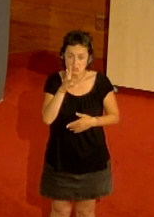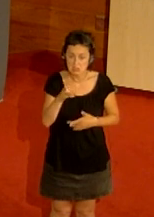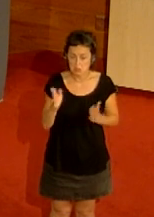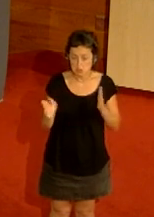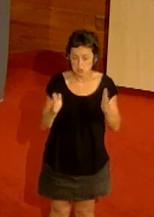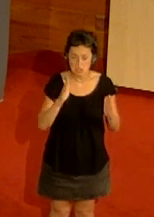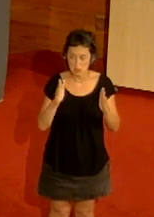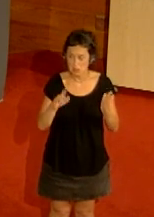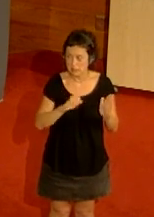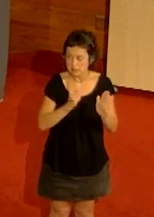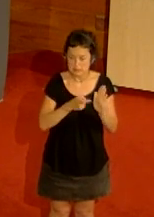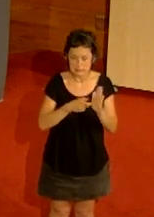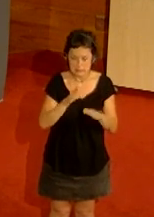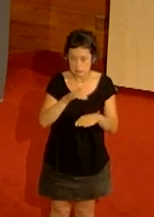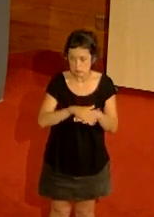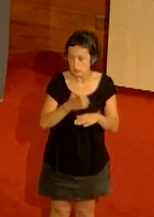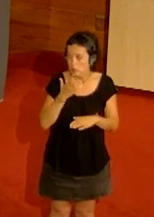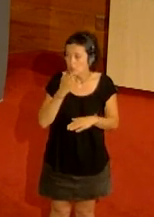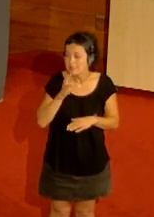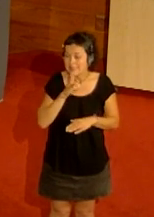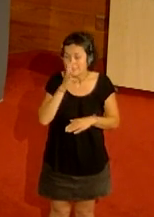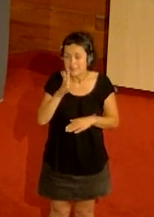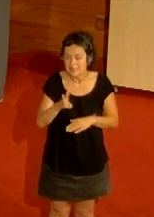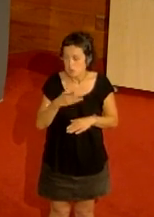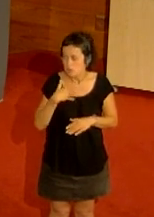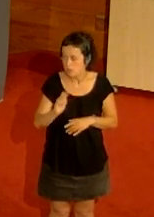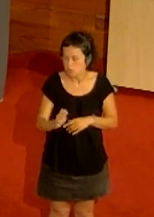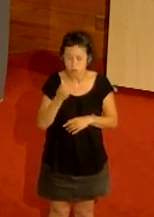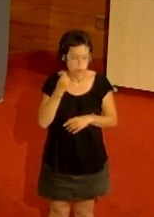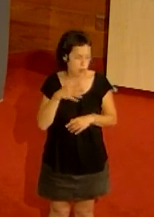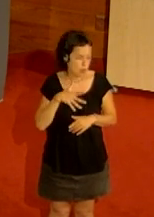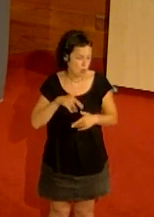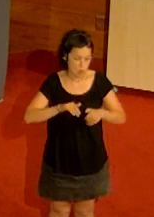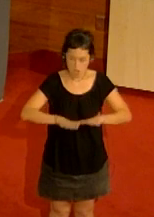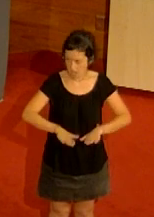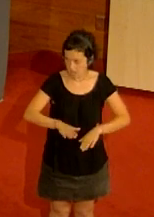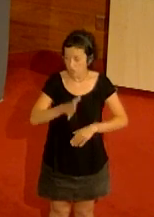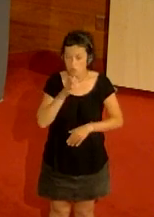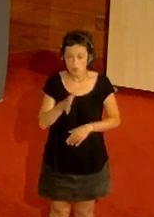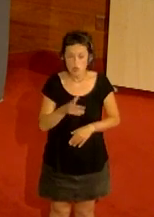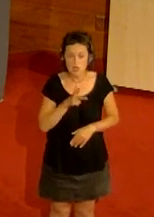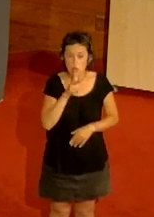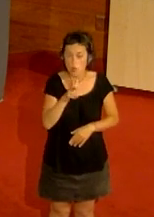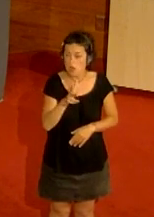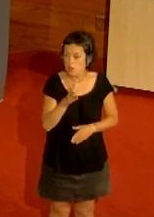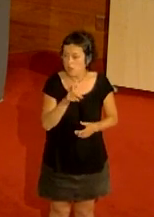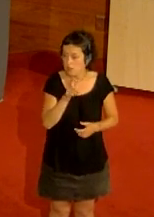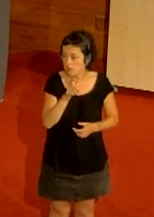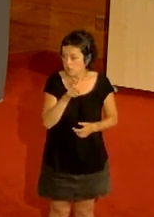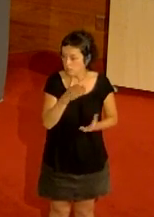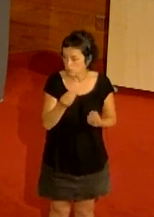si consiguen en 3 años el arraigo, que en muchos casos, por ejemplo, en Huelva, había gente que nos decía, yo llevo 20 años aquí y no tengo nada,